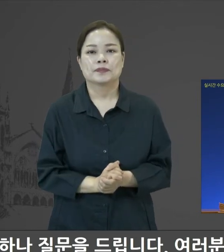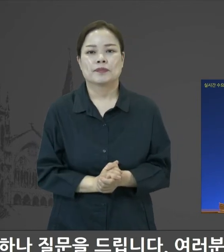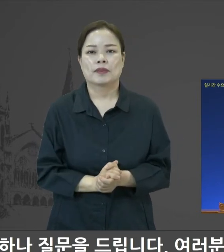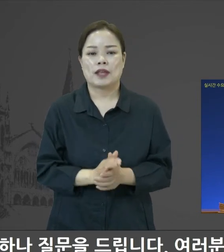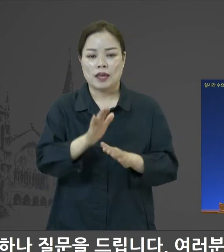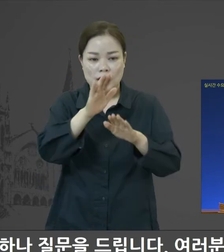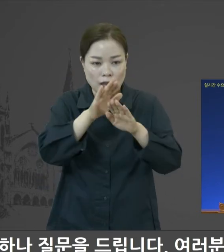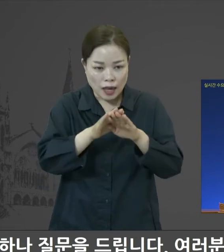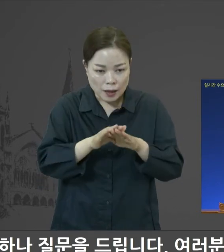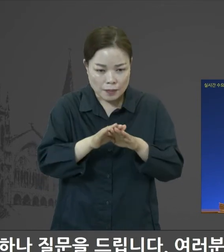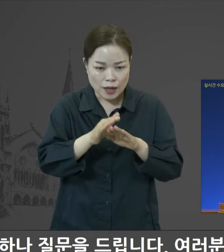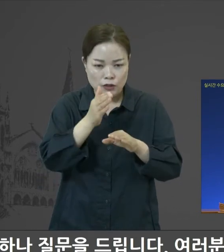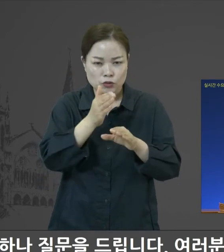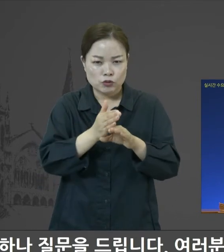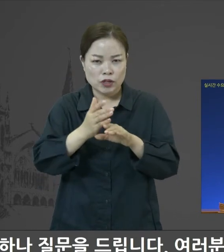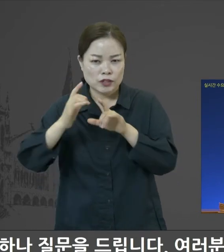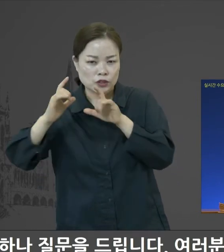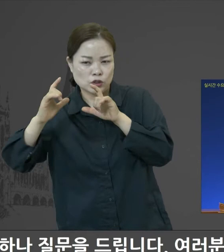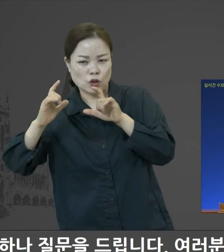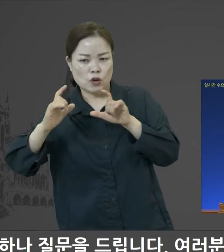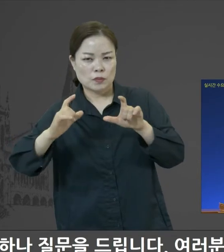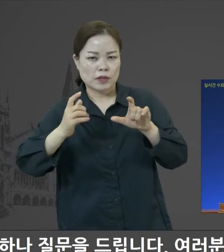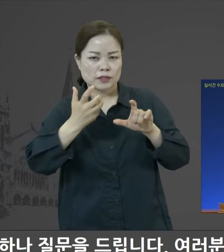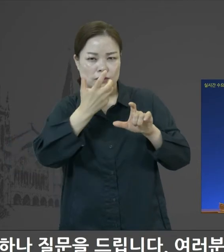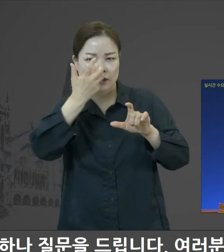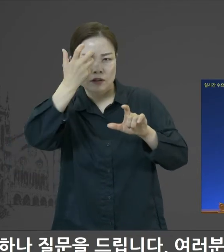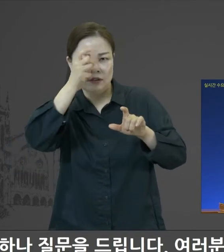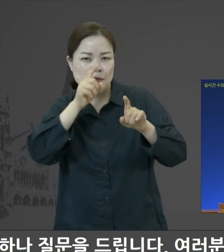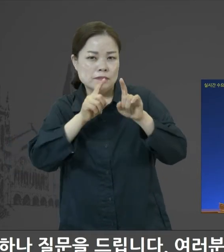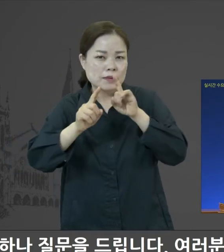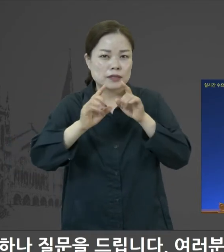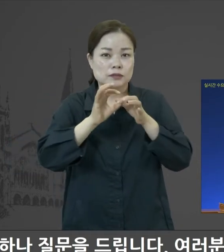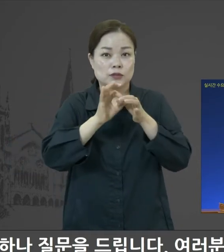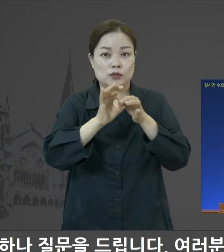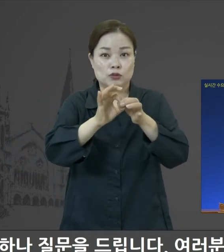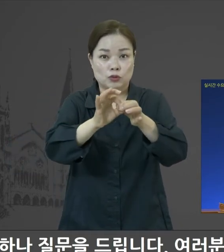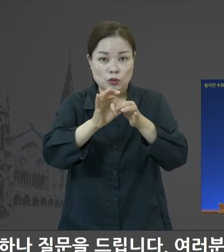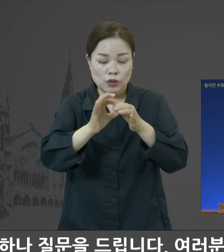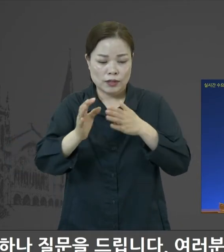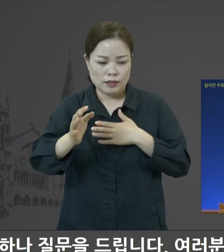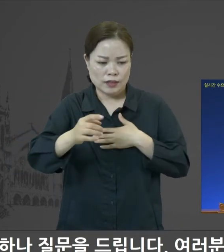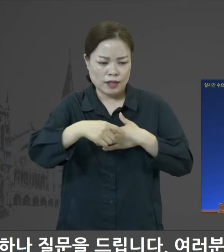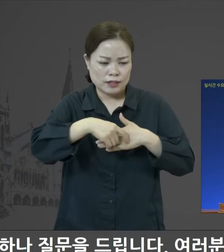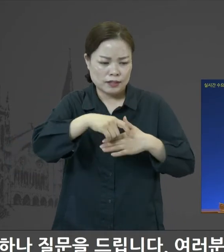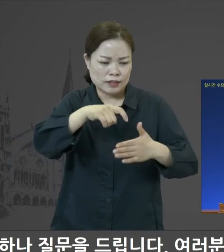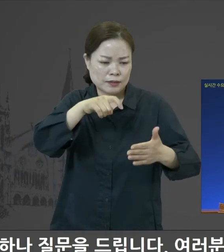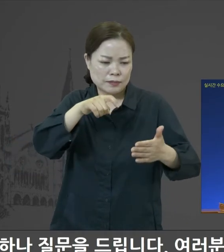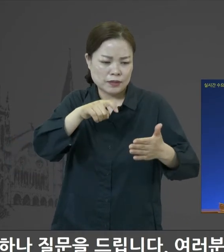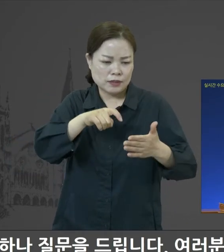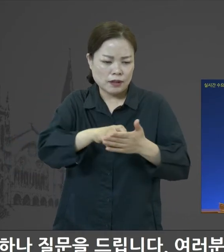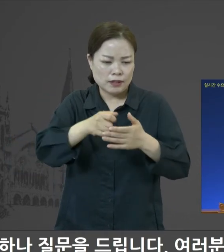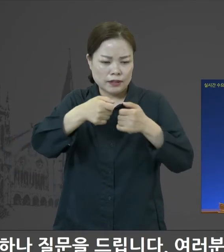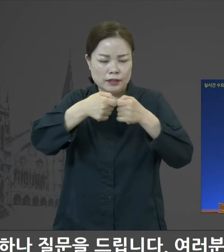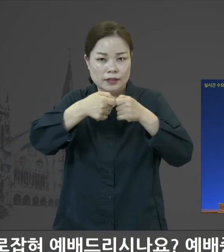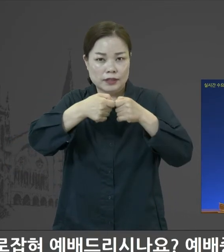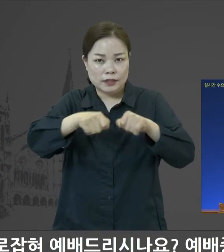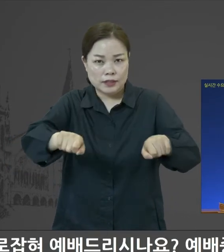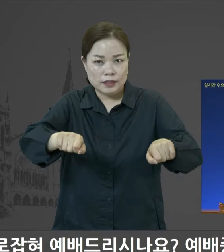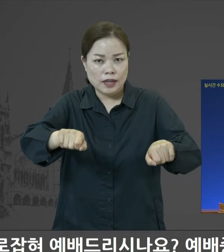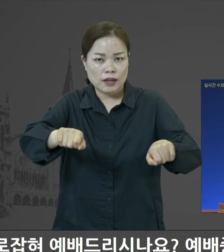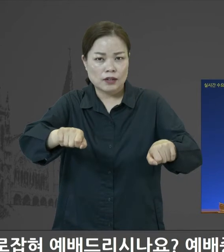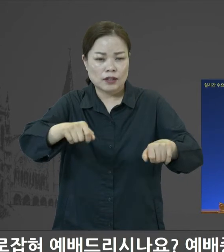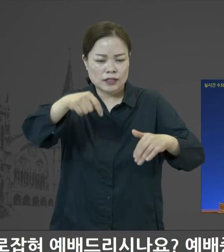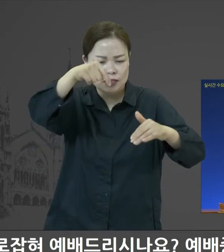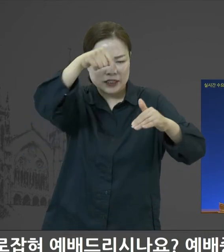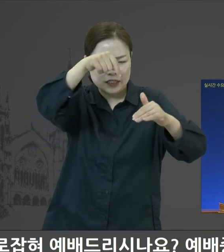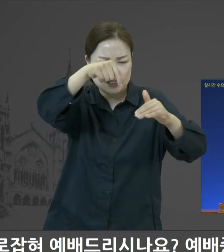예배 중에 선포되는 그 주의 불칼과 같은 그 말씀을 통해서 내 심령이 찔러 쪼개어지고, 내